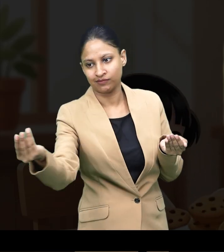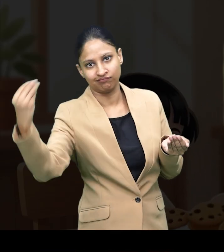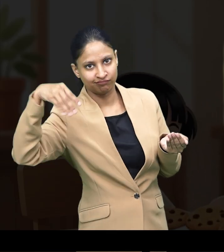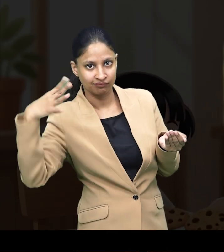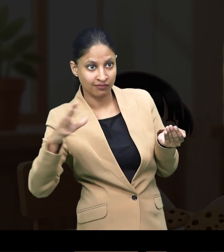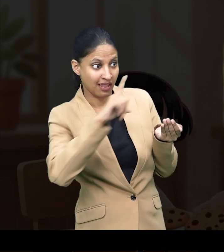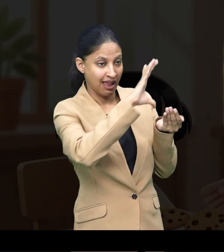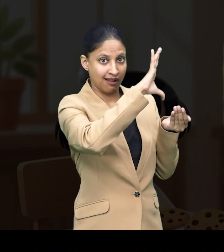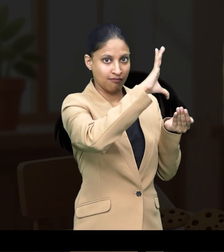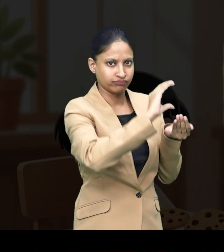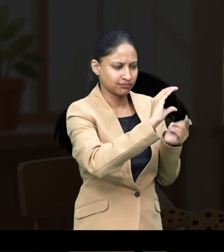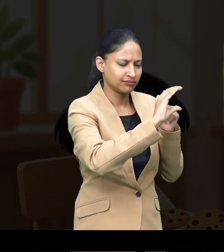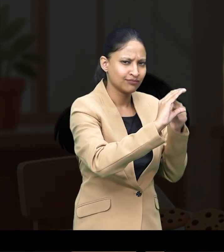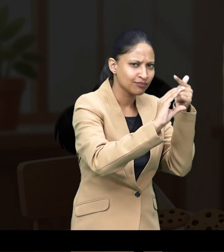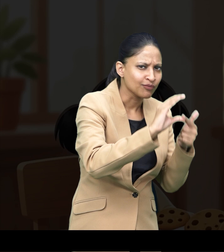हैं?